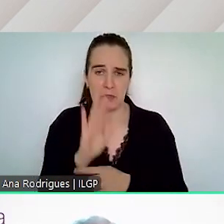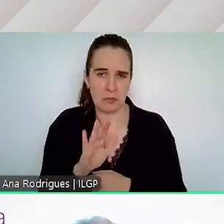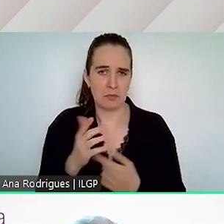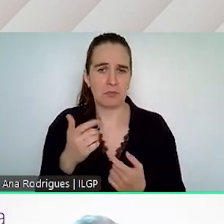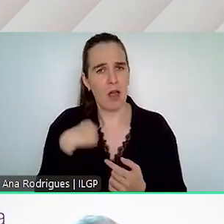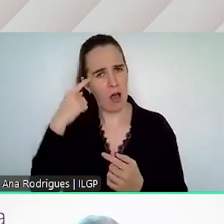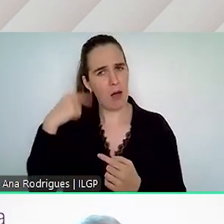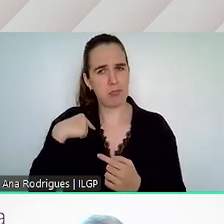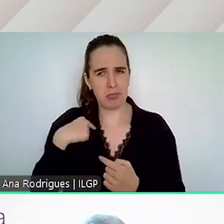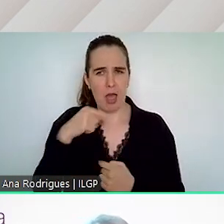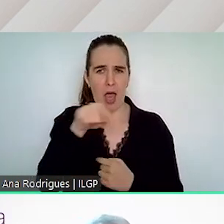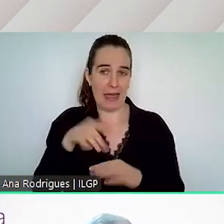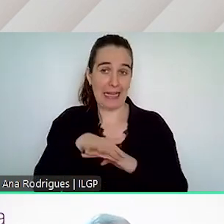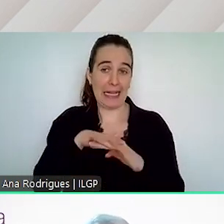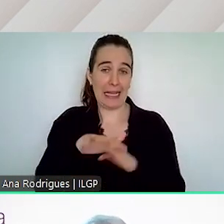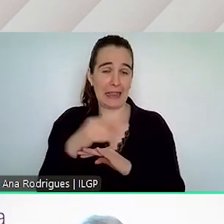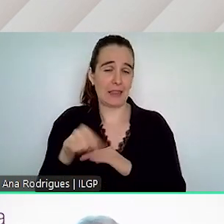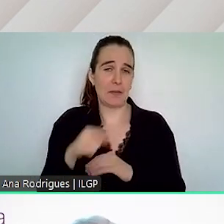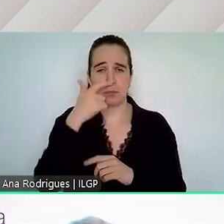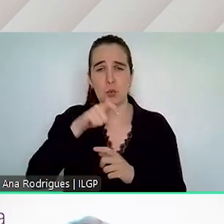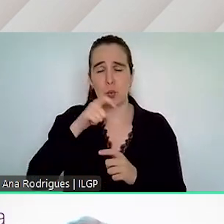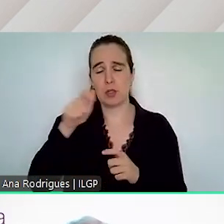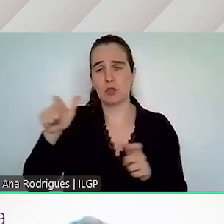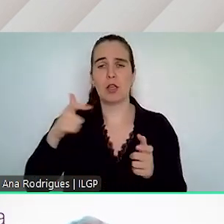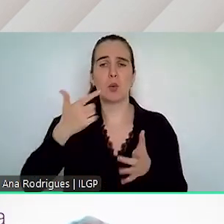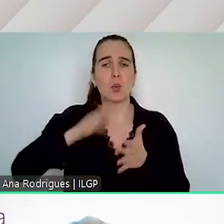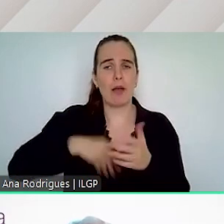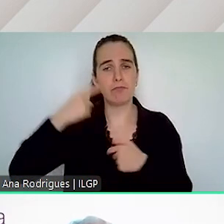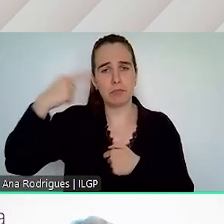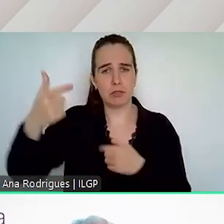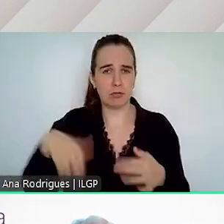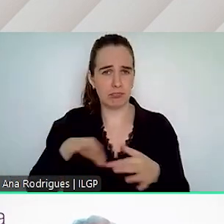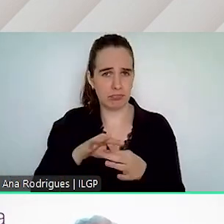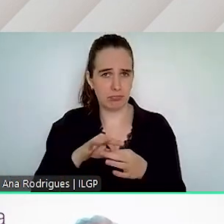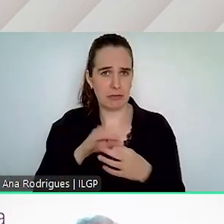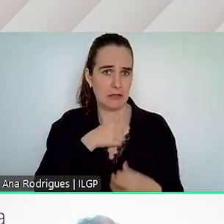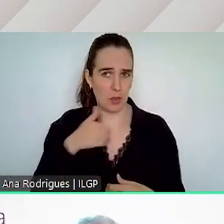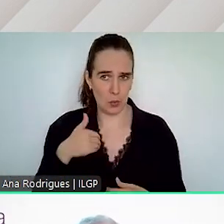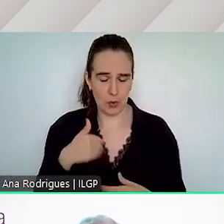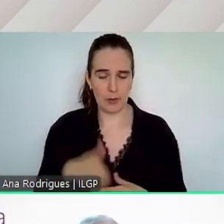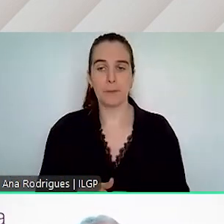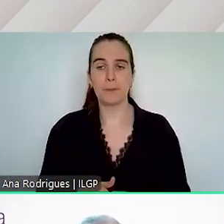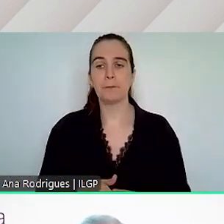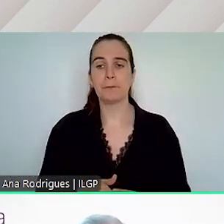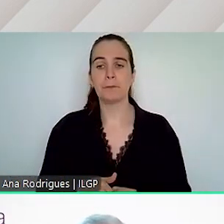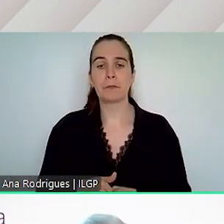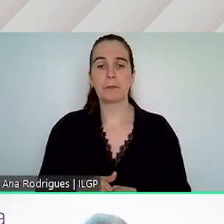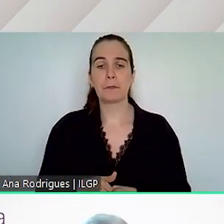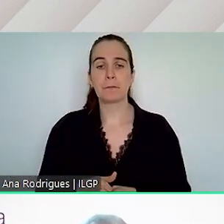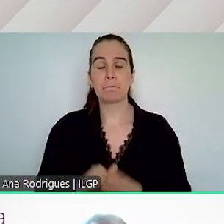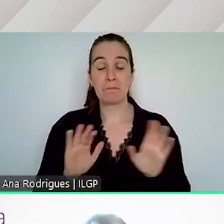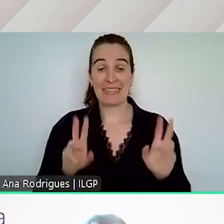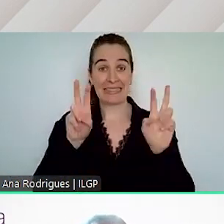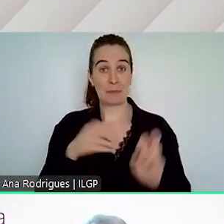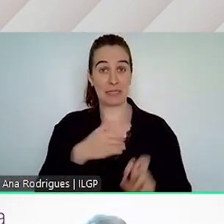e especialistas que muito estimamos e que trabalham nesse setor. No caso da saúde, tem havido a preocupação